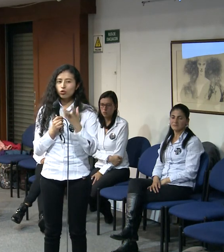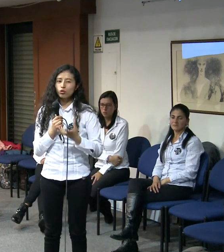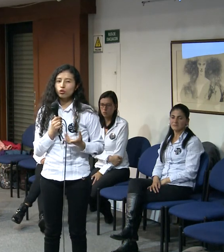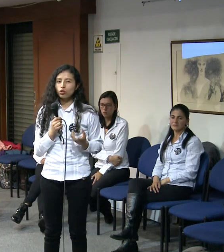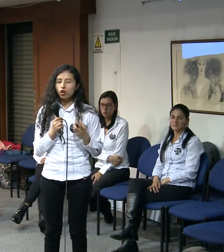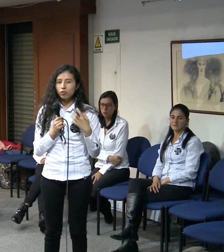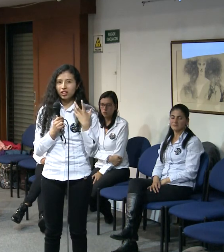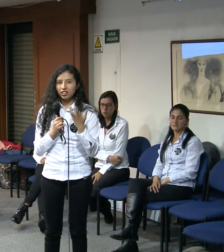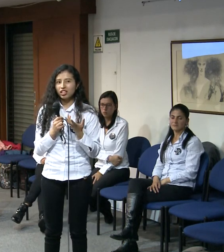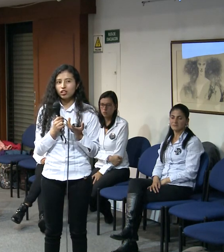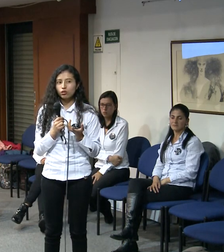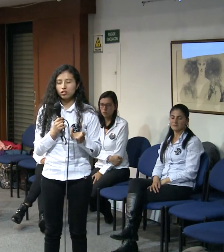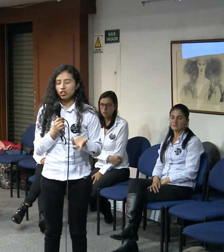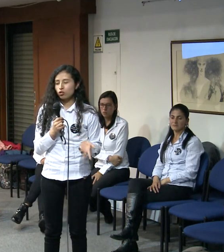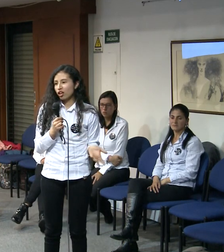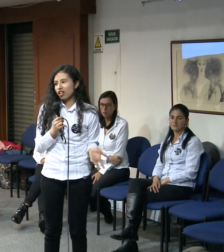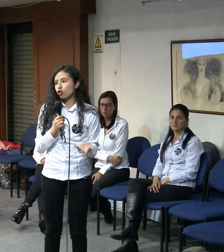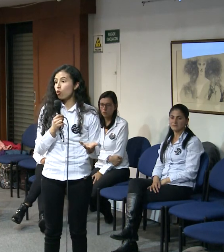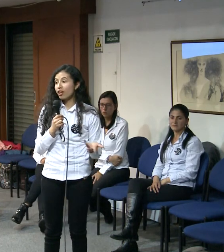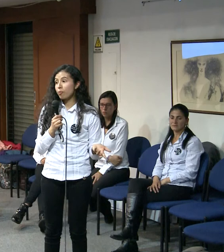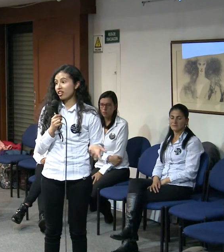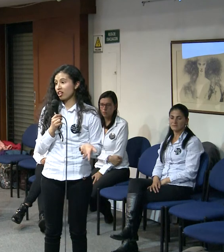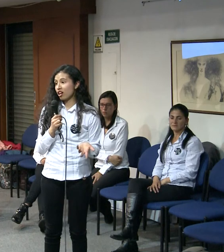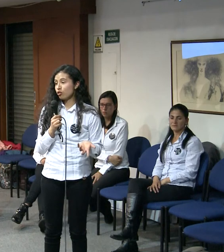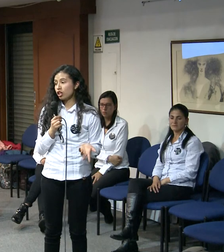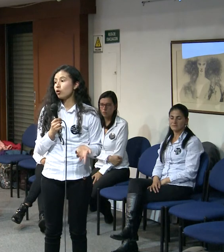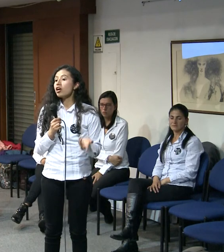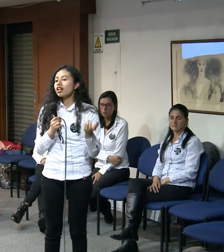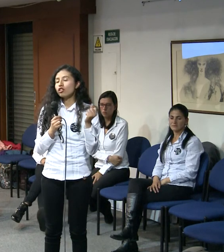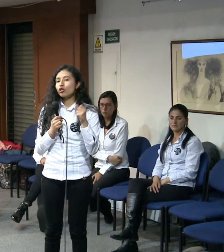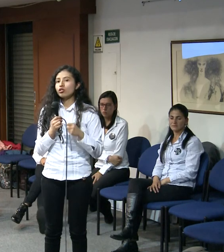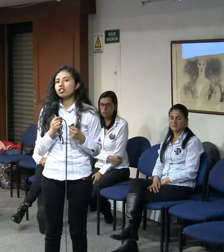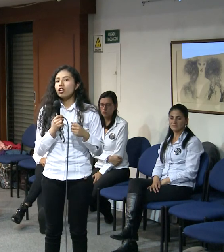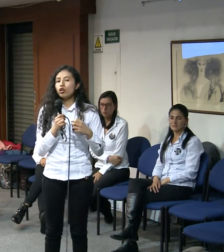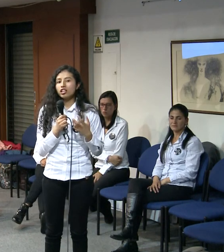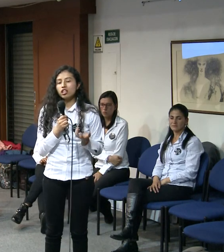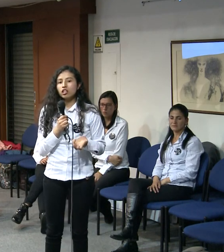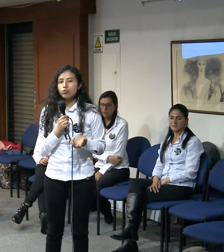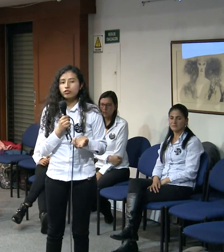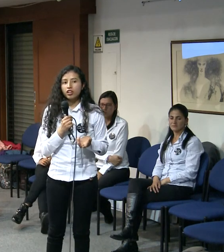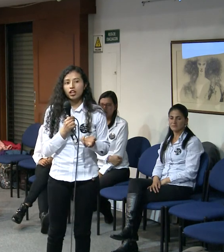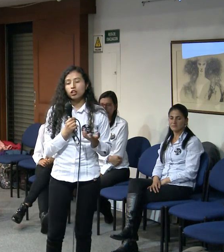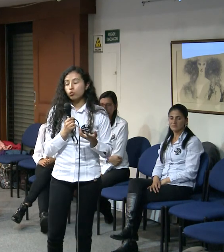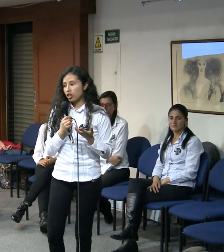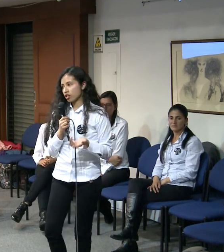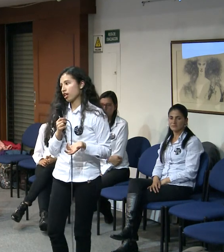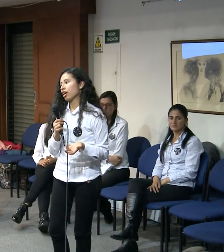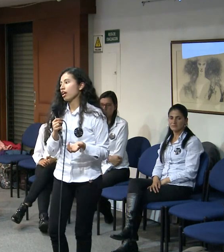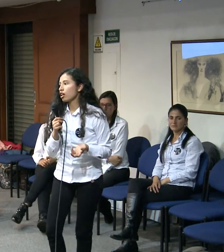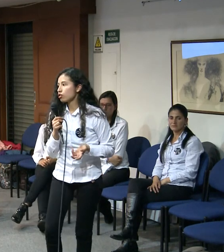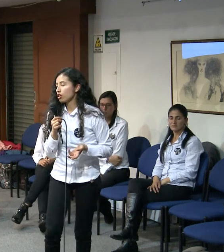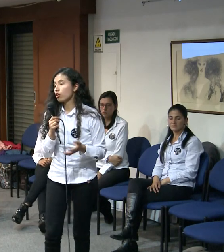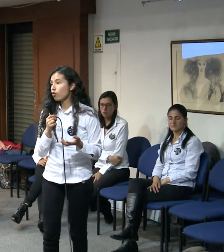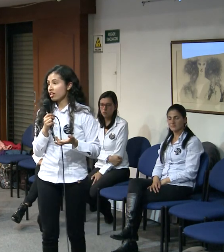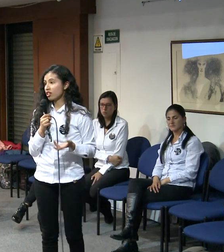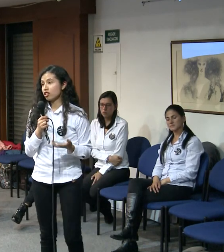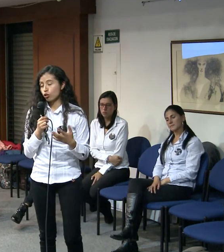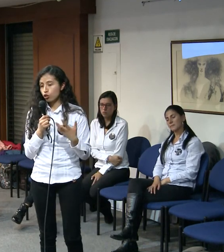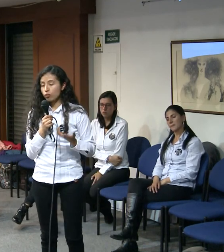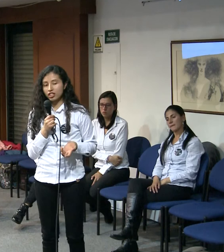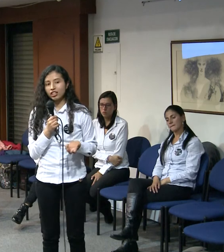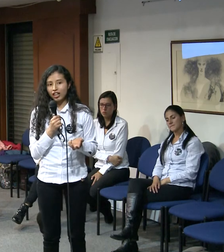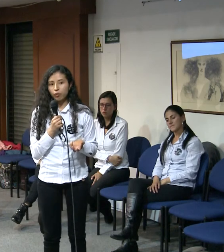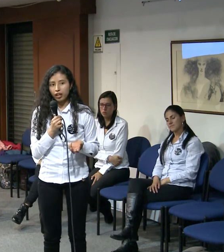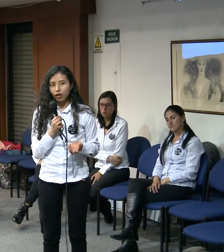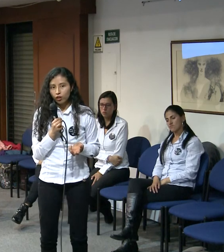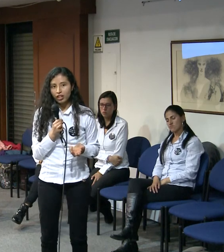el discurso, como que sí, y entonces eso como a la práctica lo llevo. Entonces lo que tratamos fue de utilizar los lenguajes artísticos